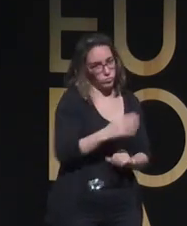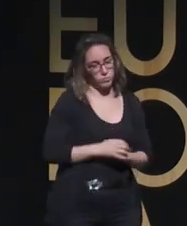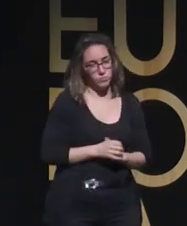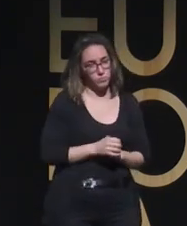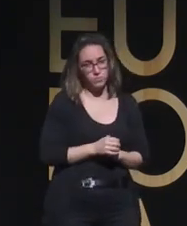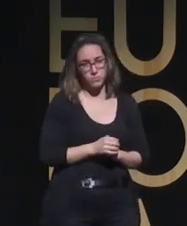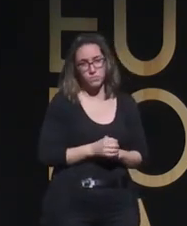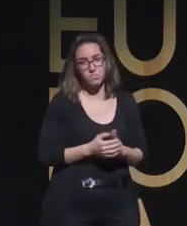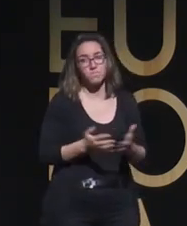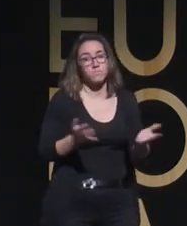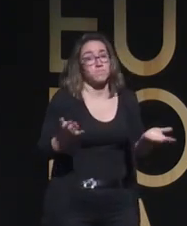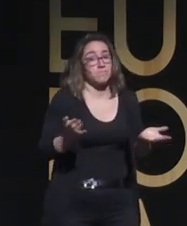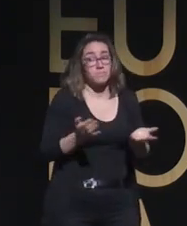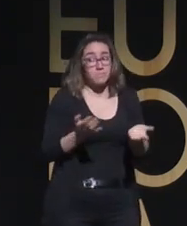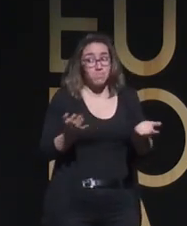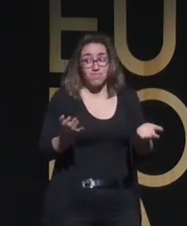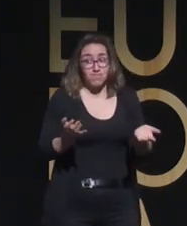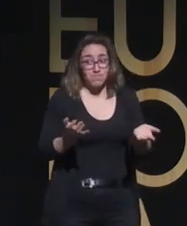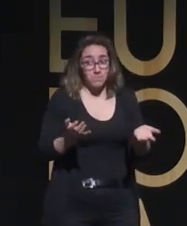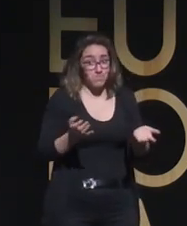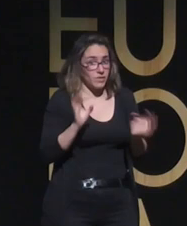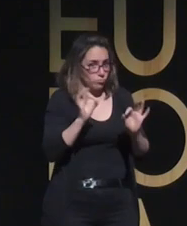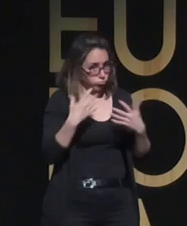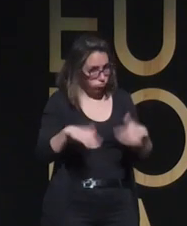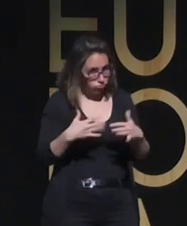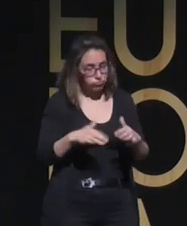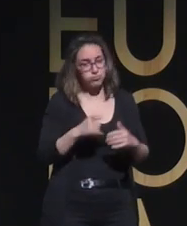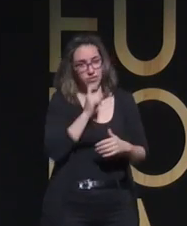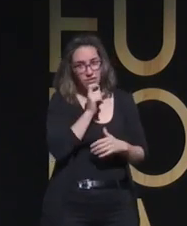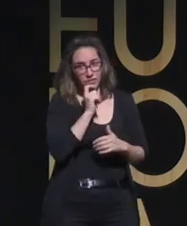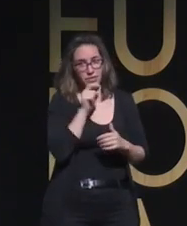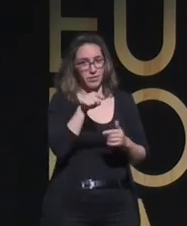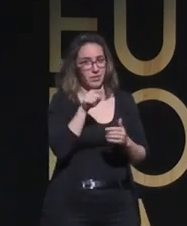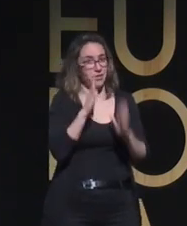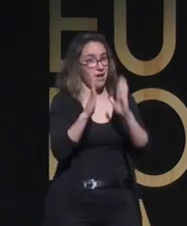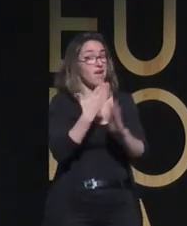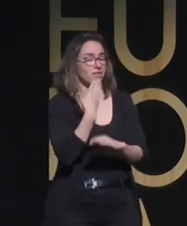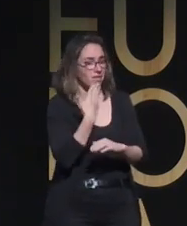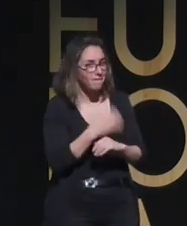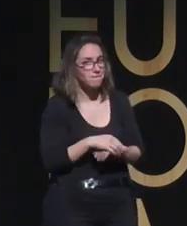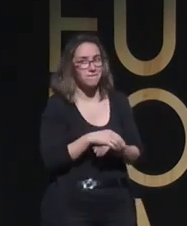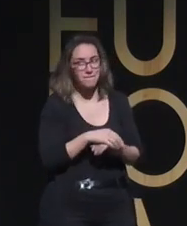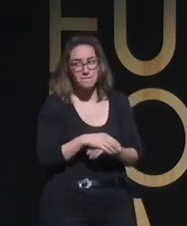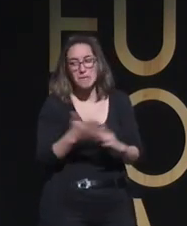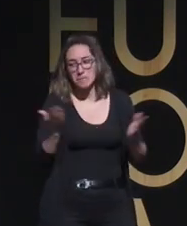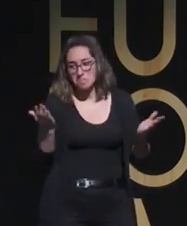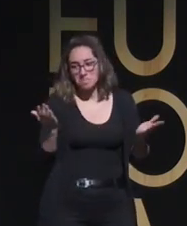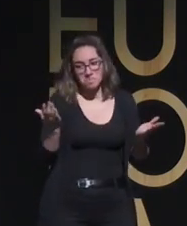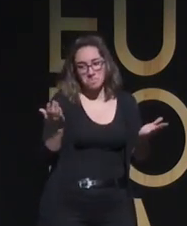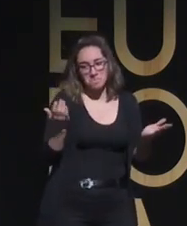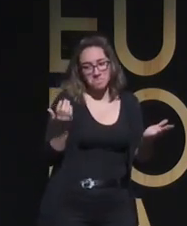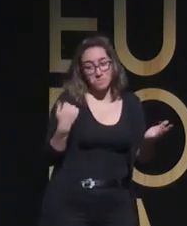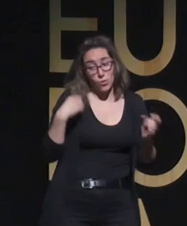Pero es que es una edad muy chunga, tío. En ese punto, yo no sé, ya ves, yo me veo como madre, el padre de